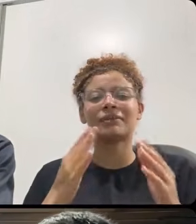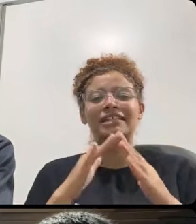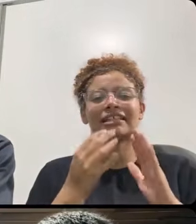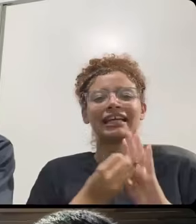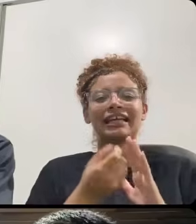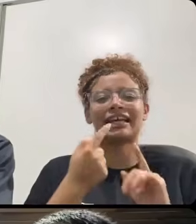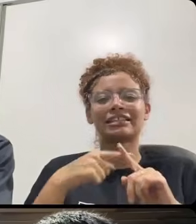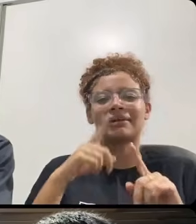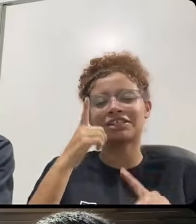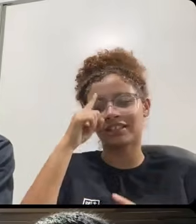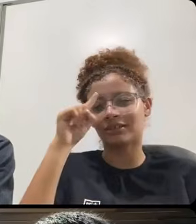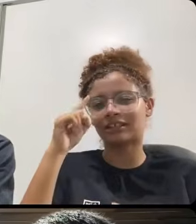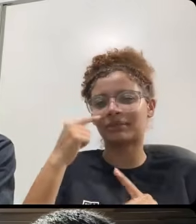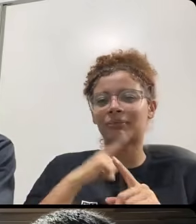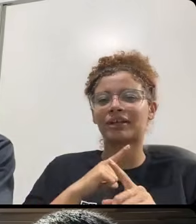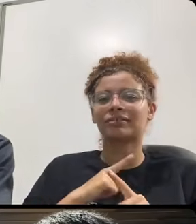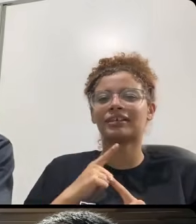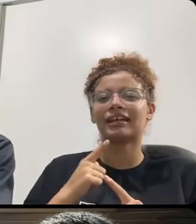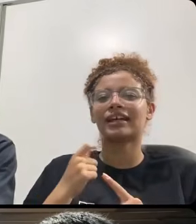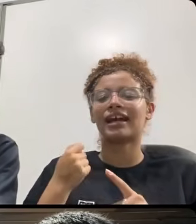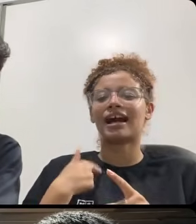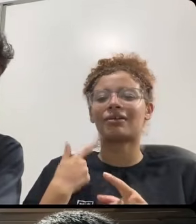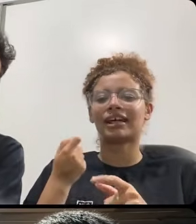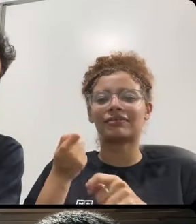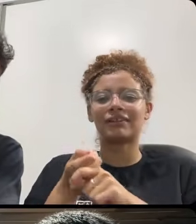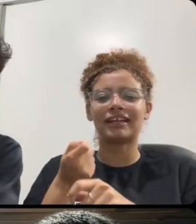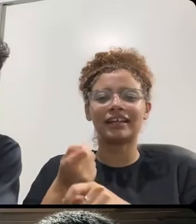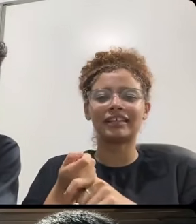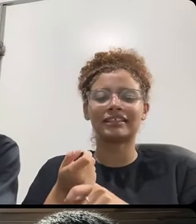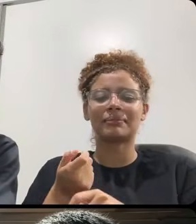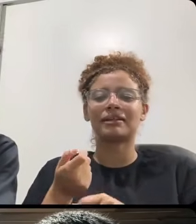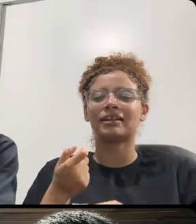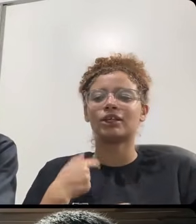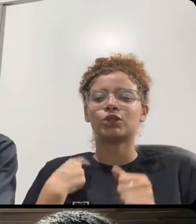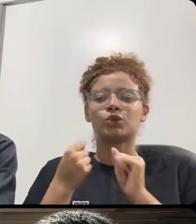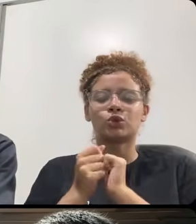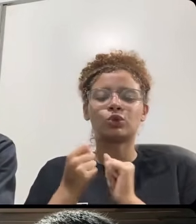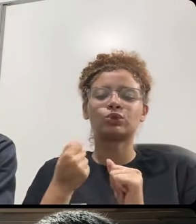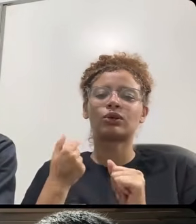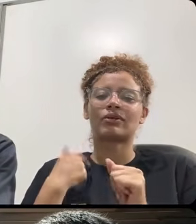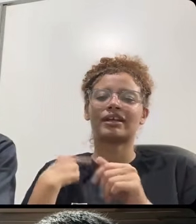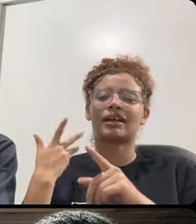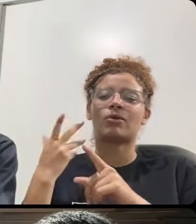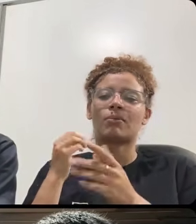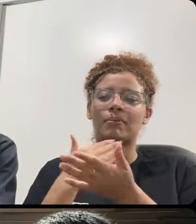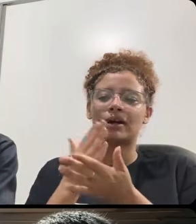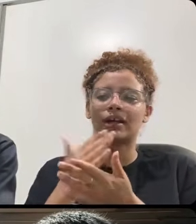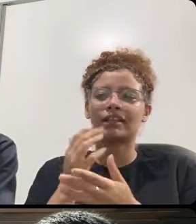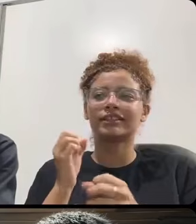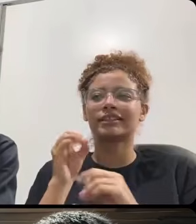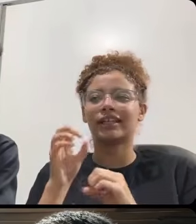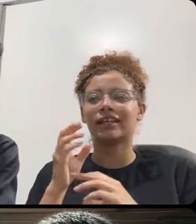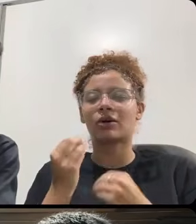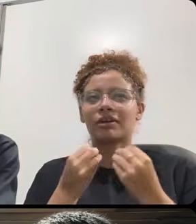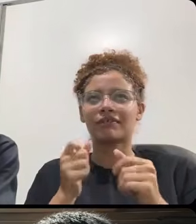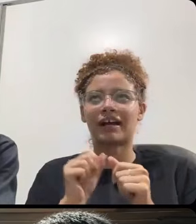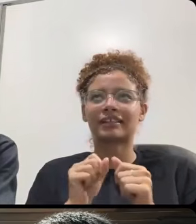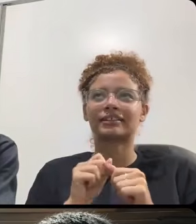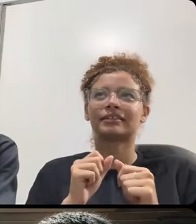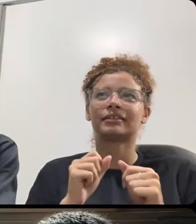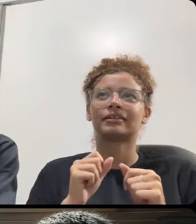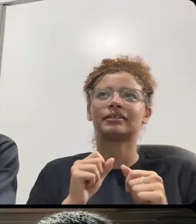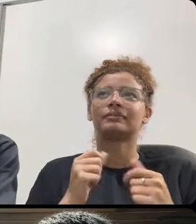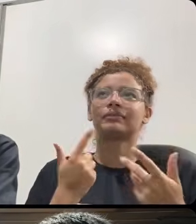Não somente da igreja, mas de Deus também, porque não tem alguém que fique ali, sabe? Junto, alguém que acompanhe, ensine como